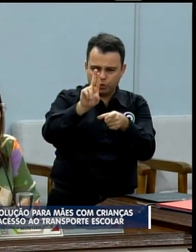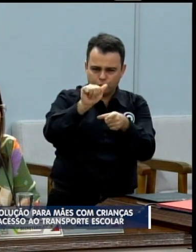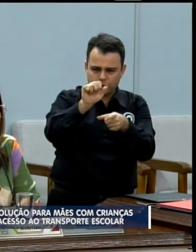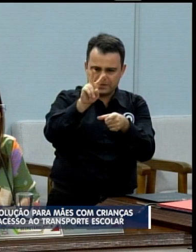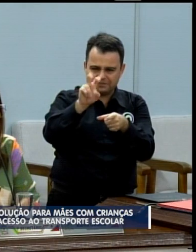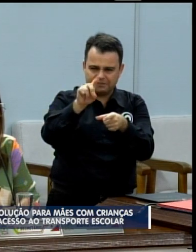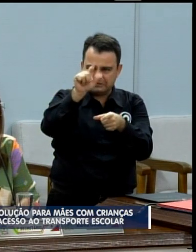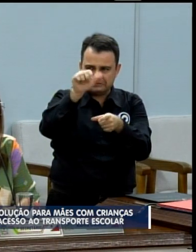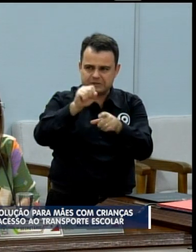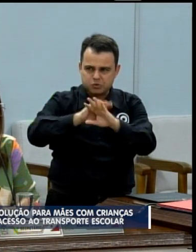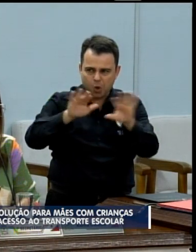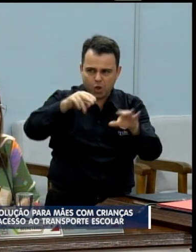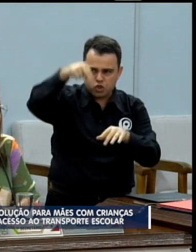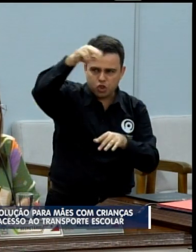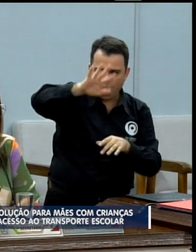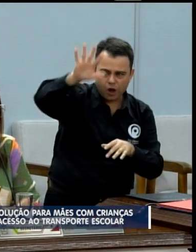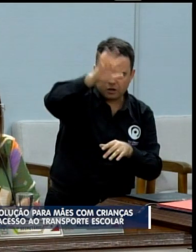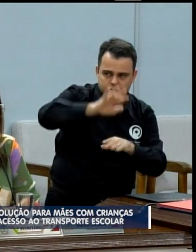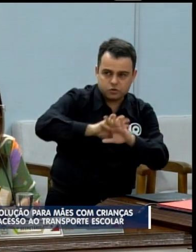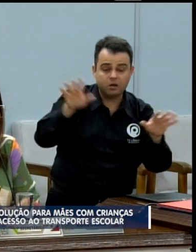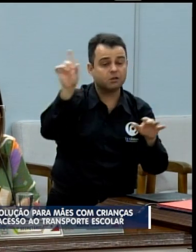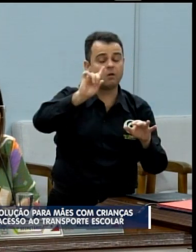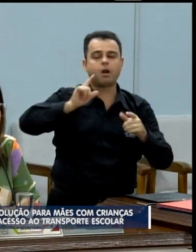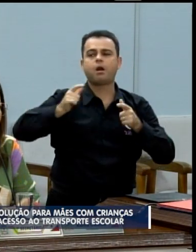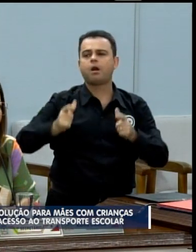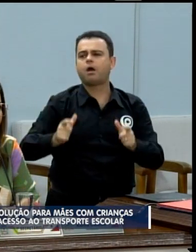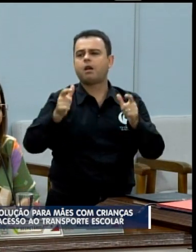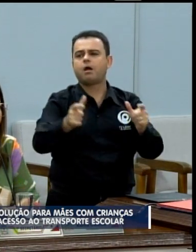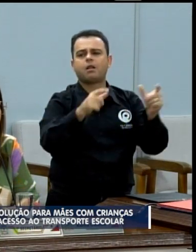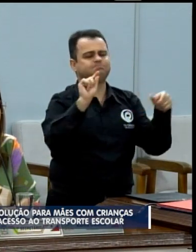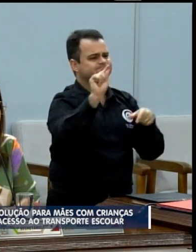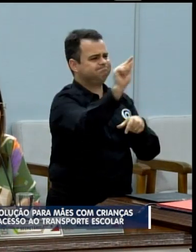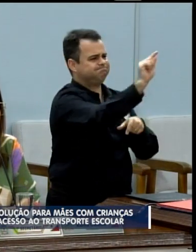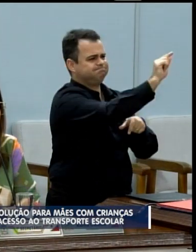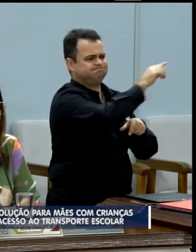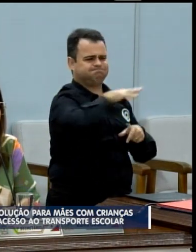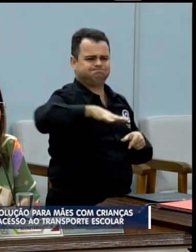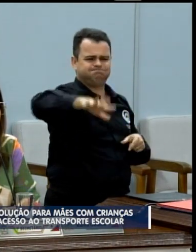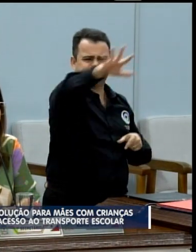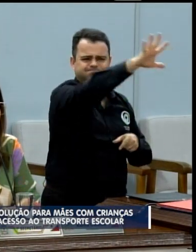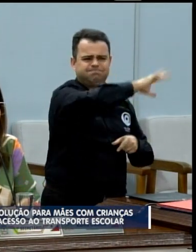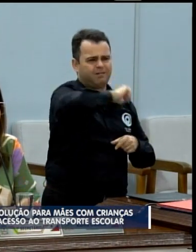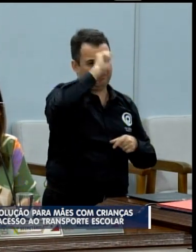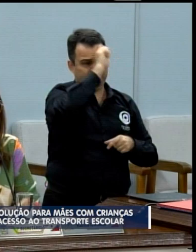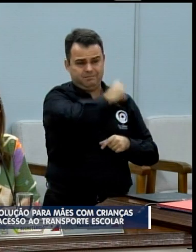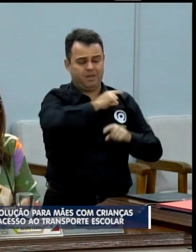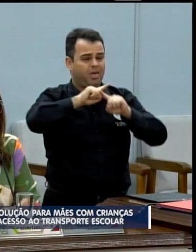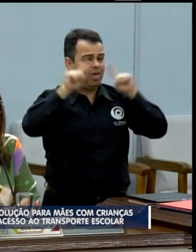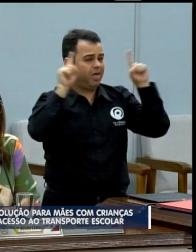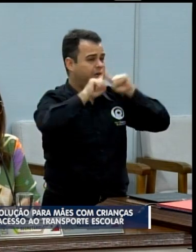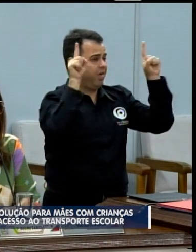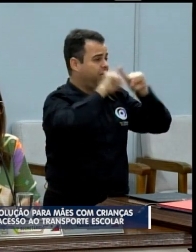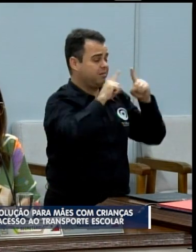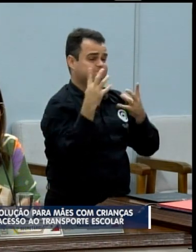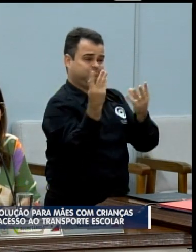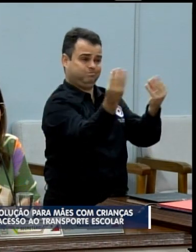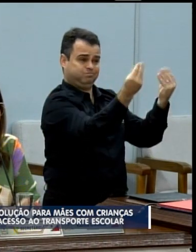Existem outras mães em vários bairros da cidade que está tendo o transporte também